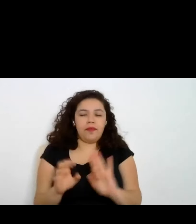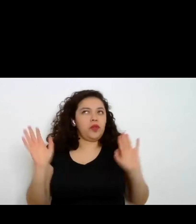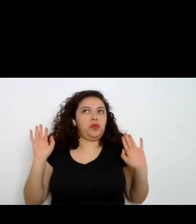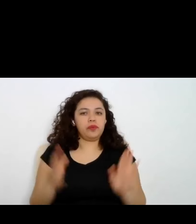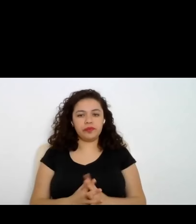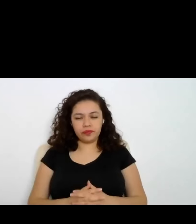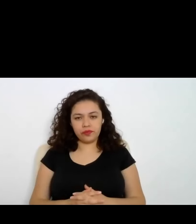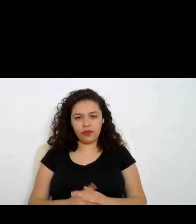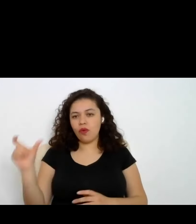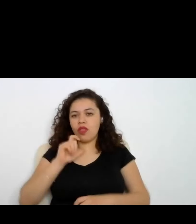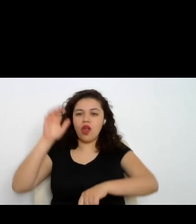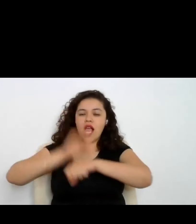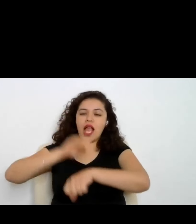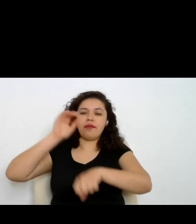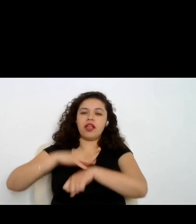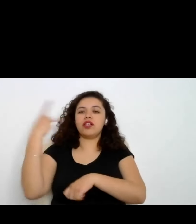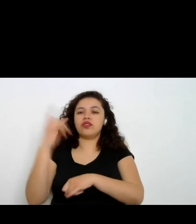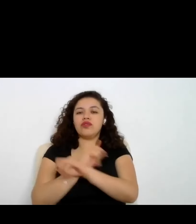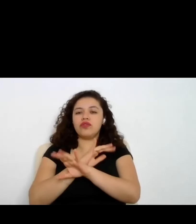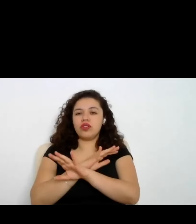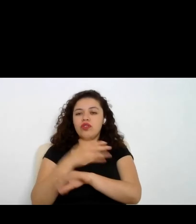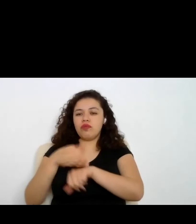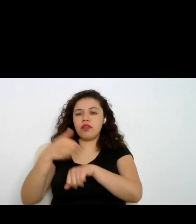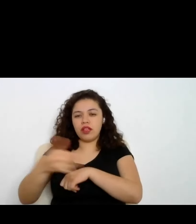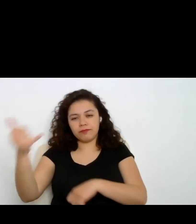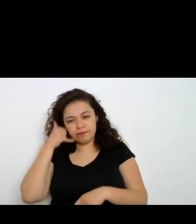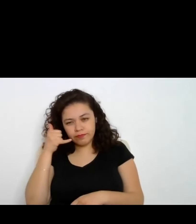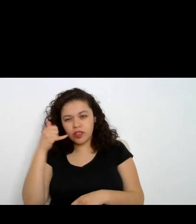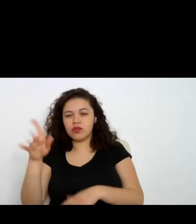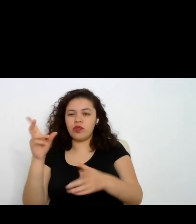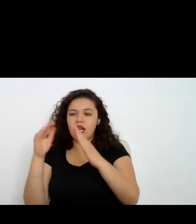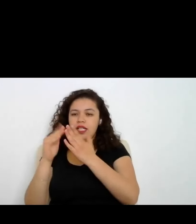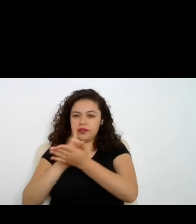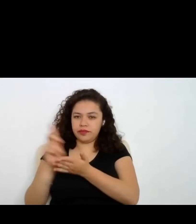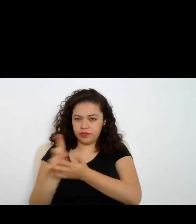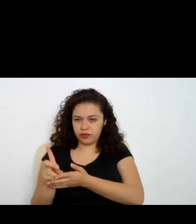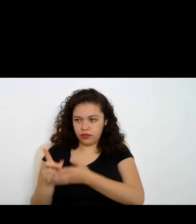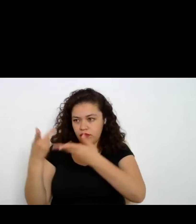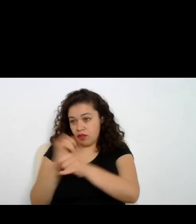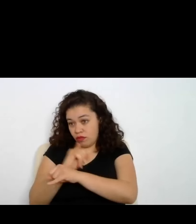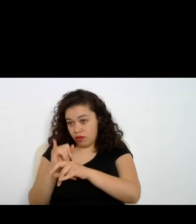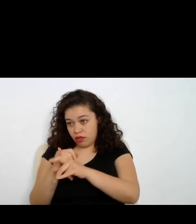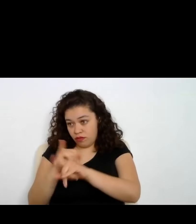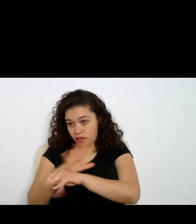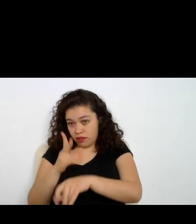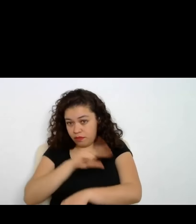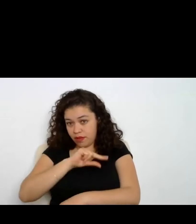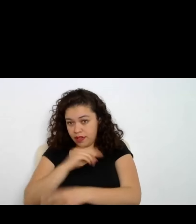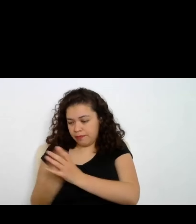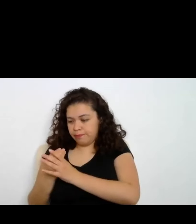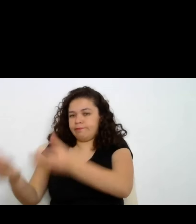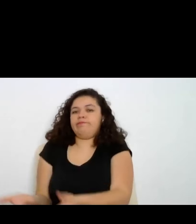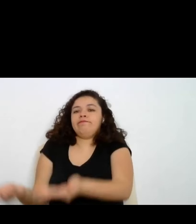un amigo me da su número de teléfono y la dirección de su casa, pues me está entregando datos personales y